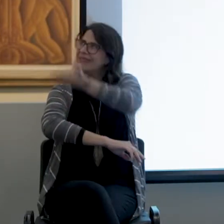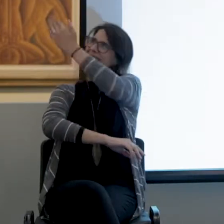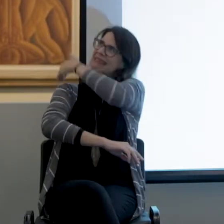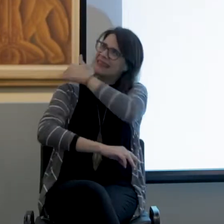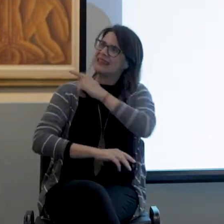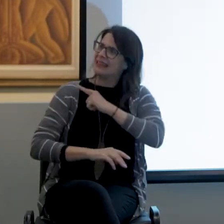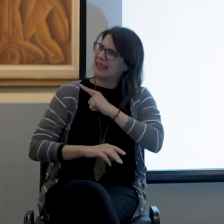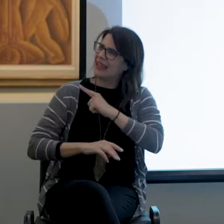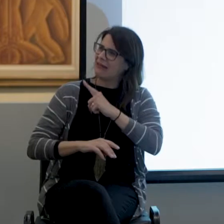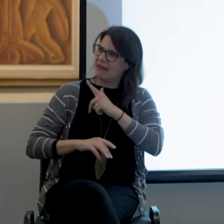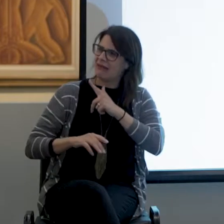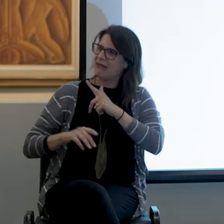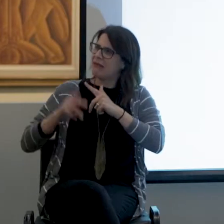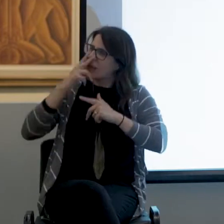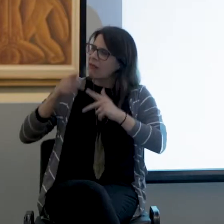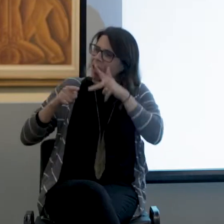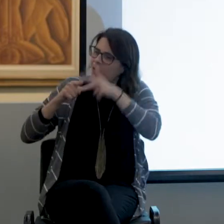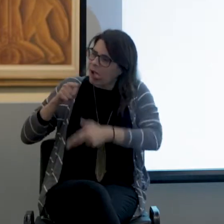castradora e tal, dessa gente que